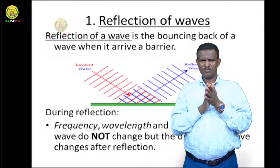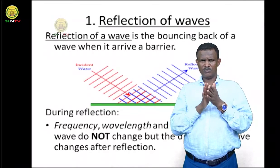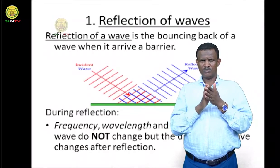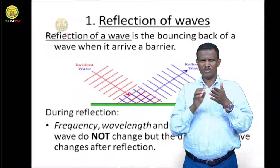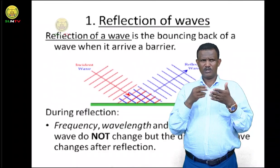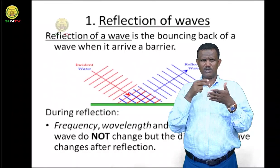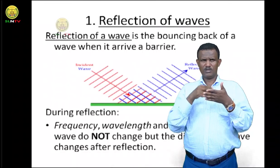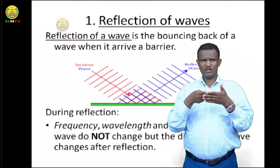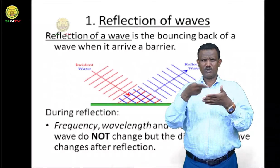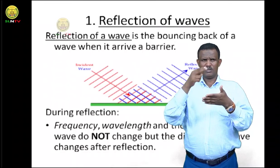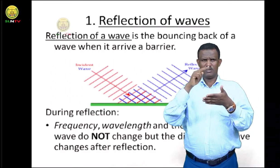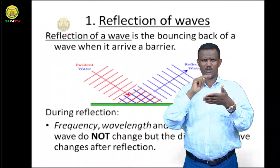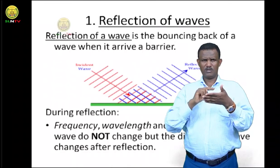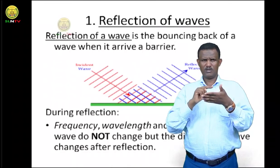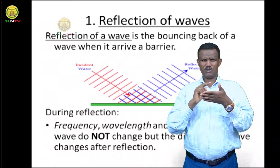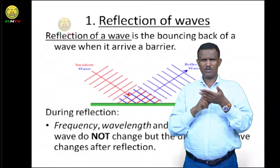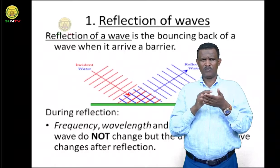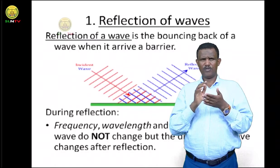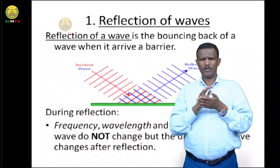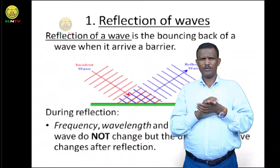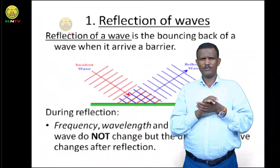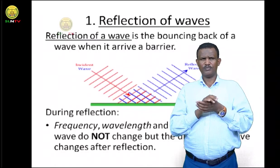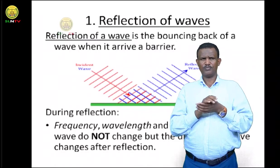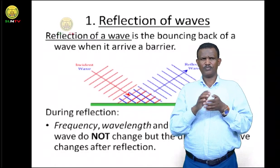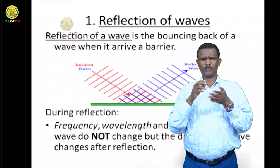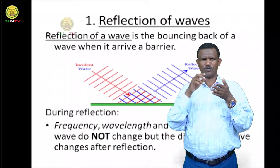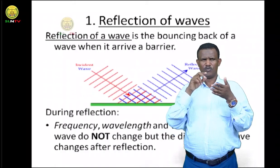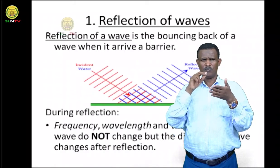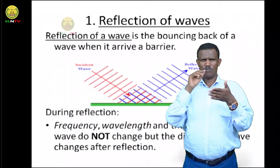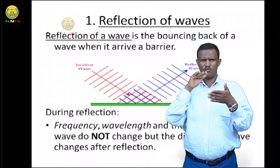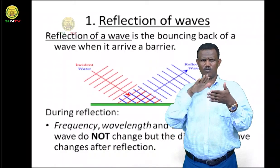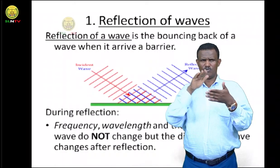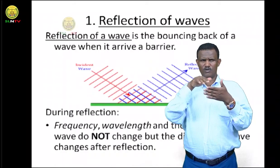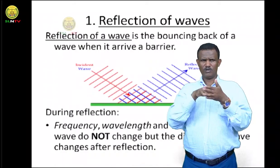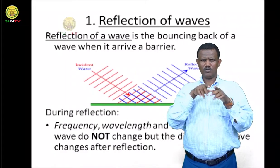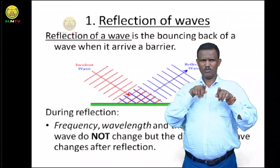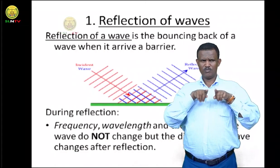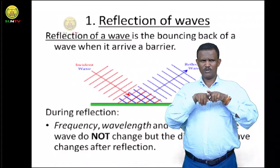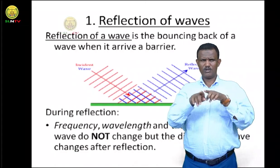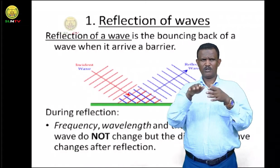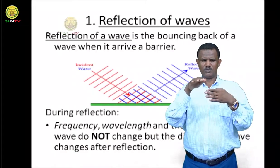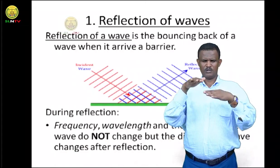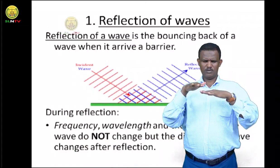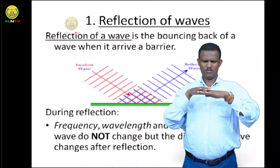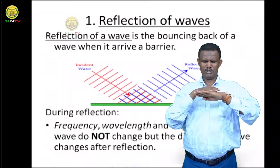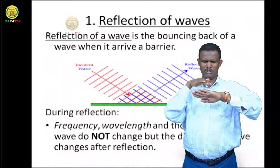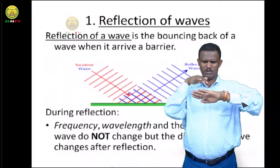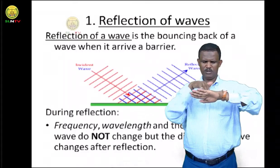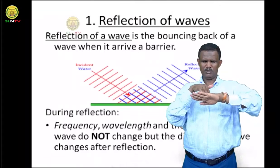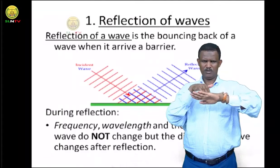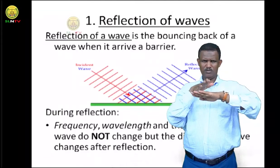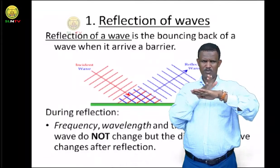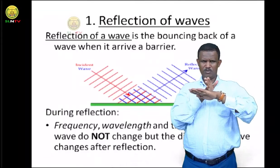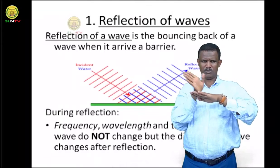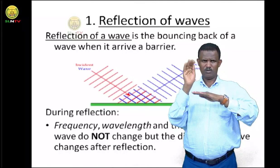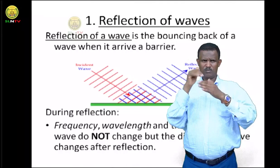it reflect as a parallel wave iyadoo parallel ayaa waxay ku dhacday barrier ayna ka gudbi karin